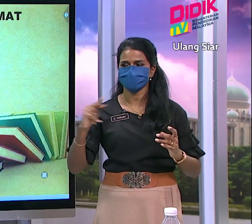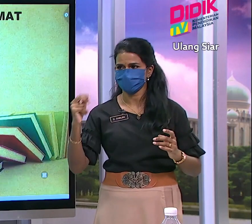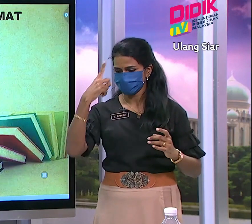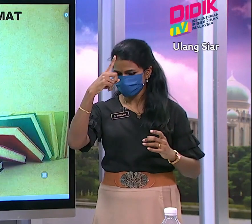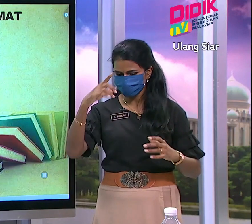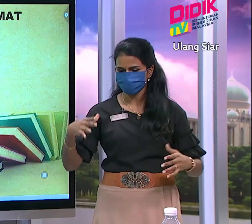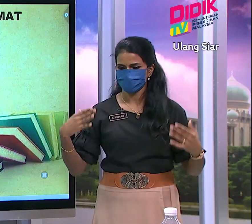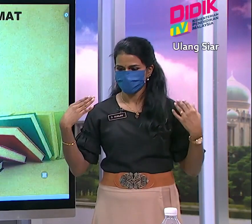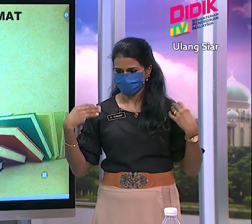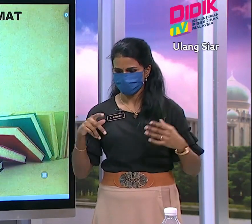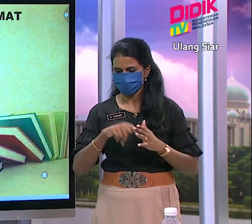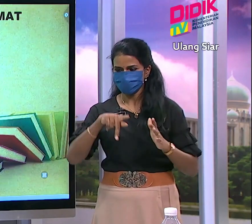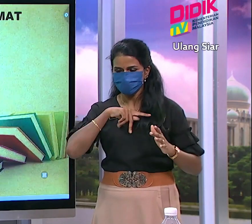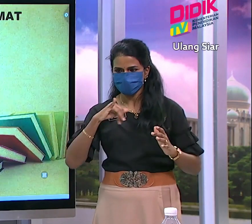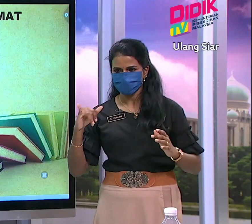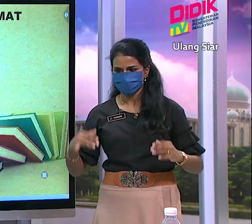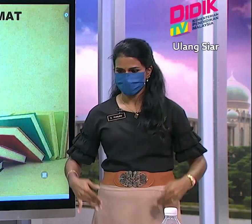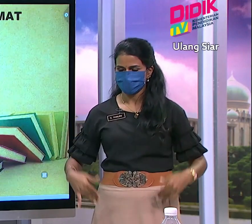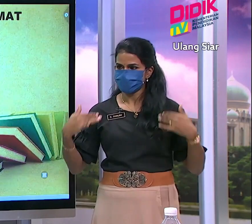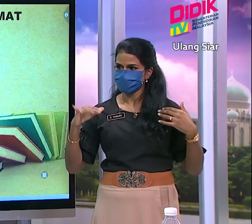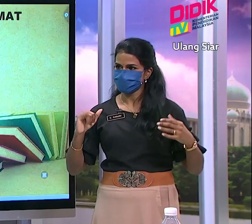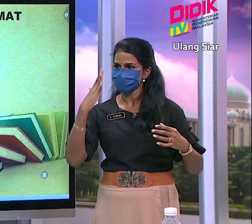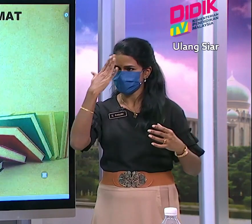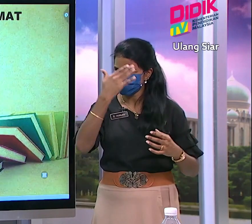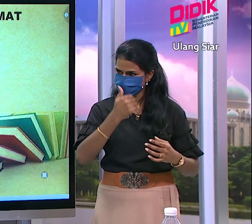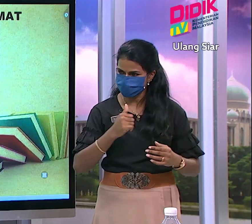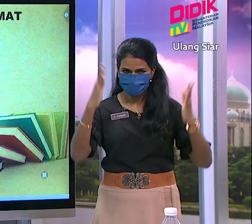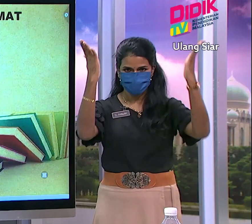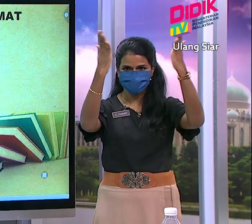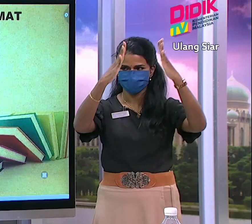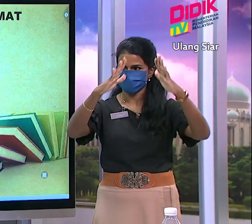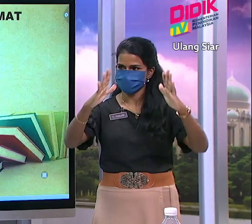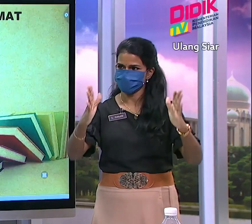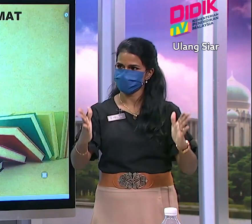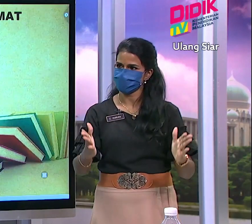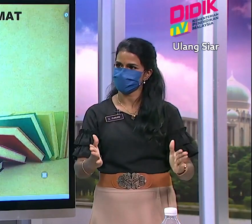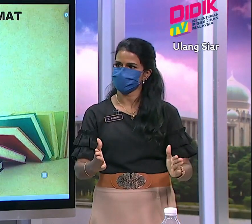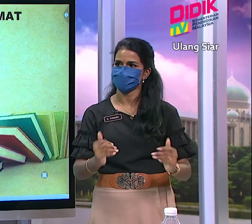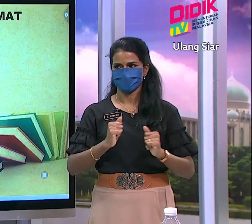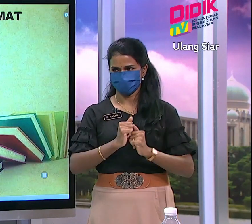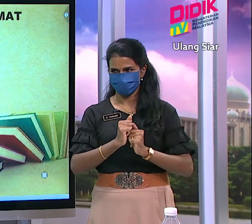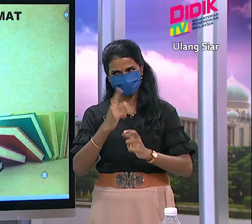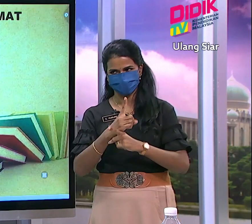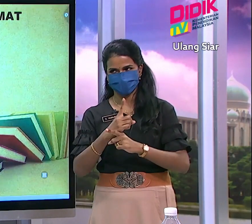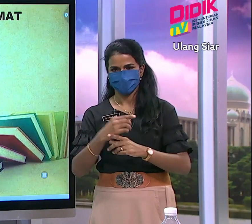keinginan untuk mempunyai badan yang cantik, mesti slim. Betul tak? Betul.